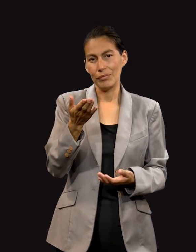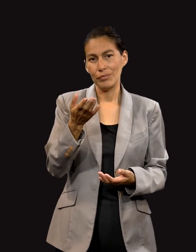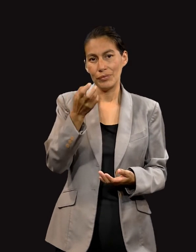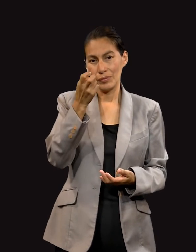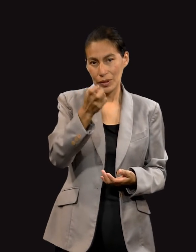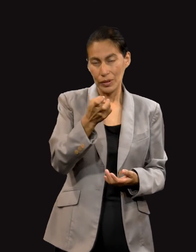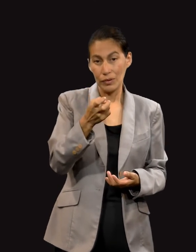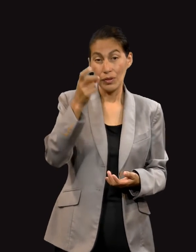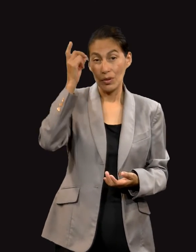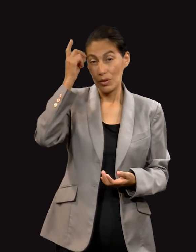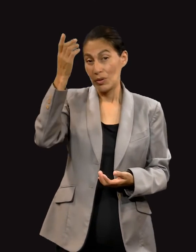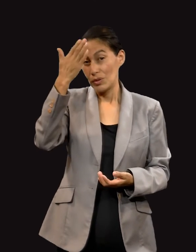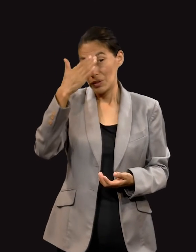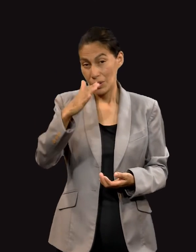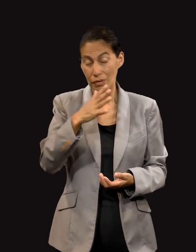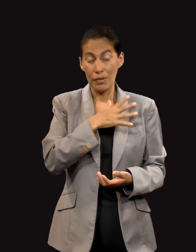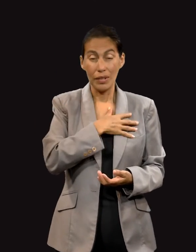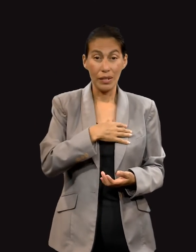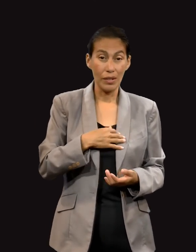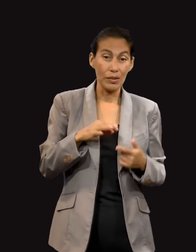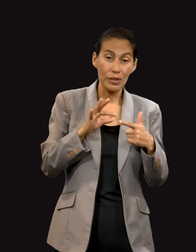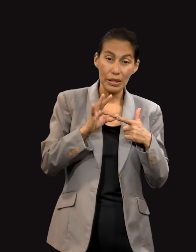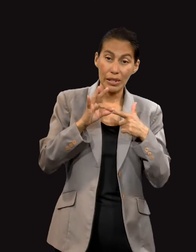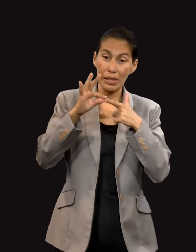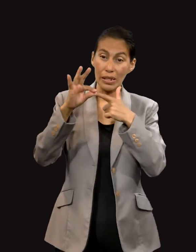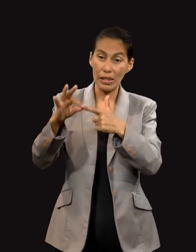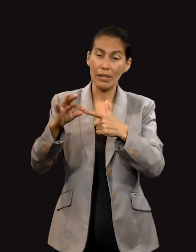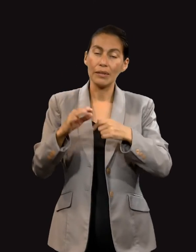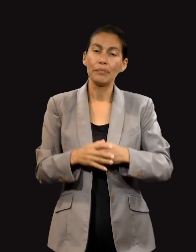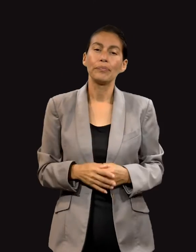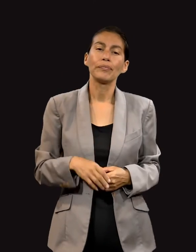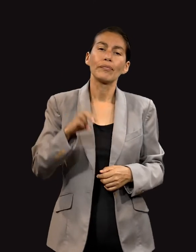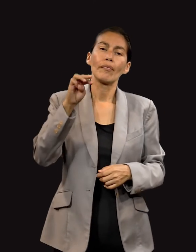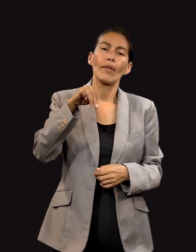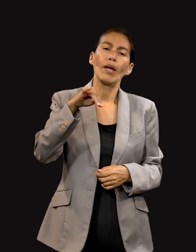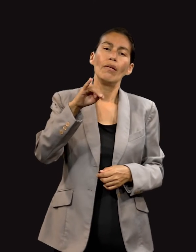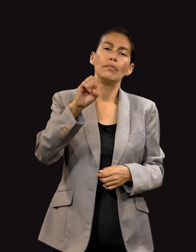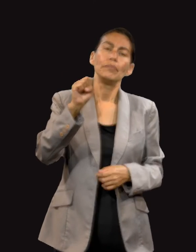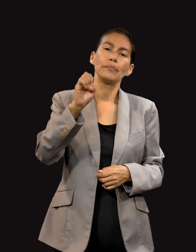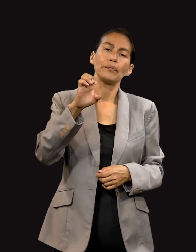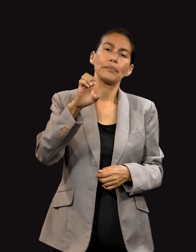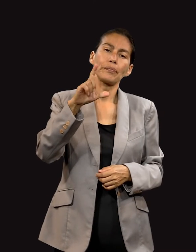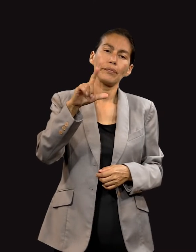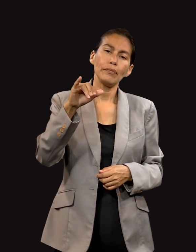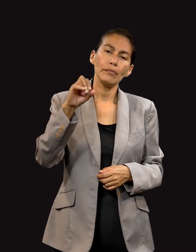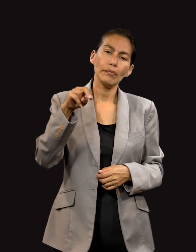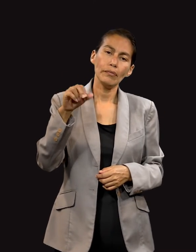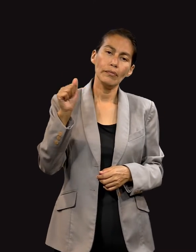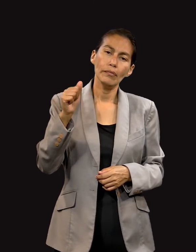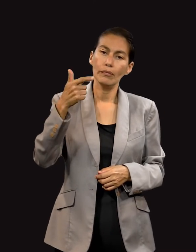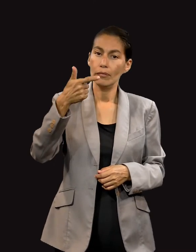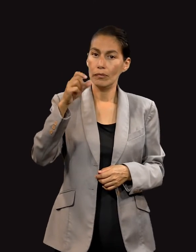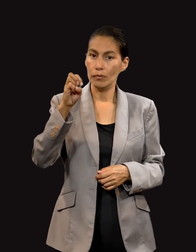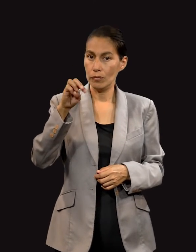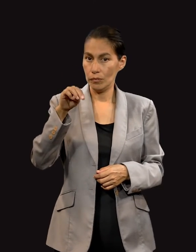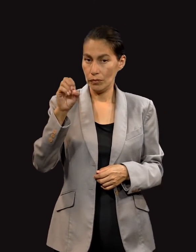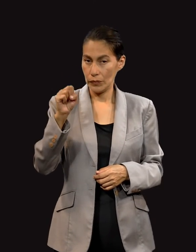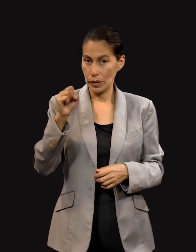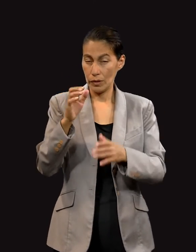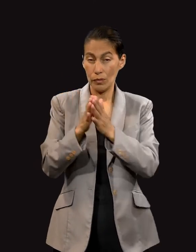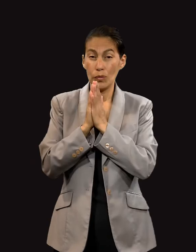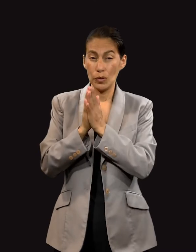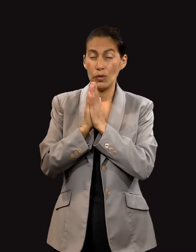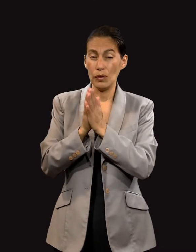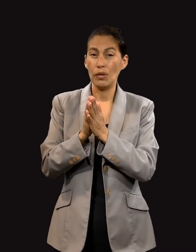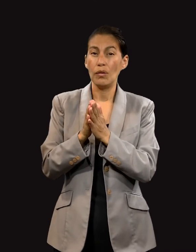Bueno, vamos a estar orando, Ricardo, por esta situación. Dios sabe cómo guiar a sus hijos. Nicelina Gómez,